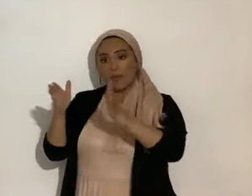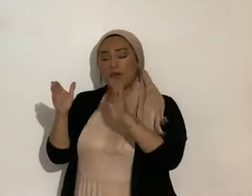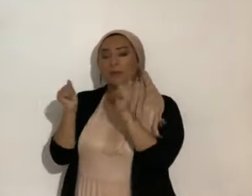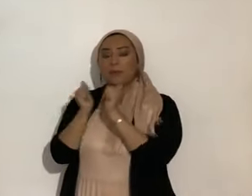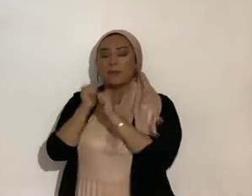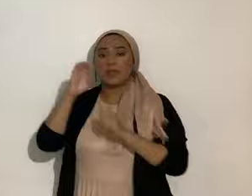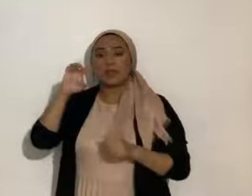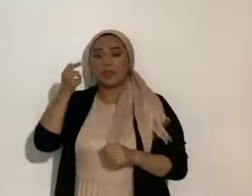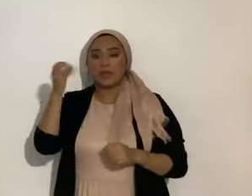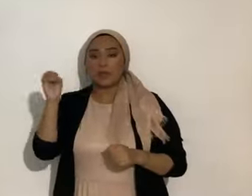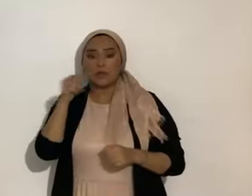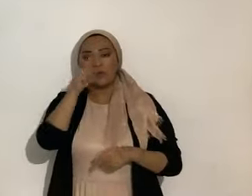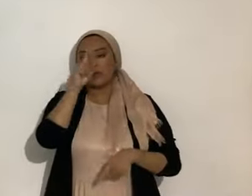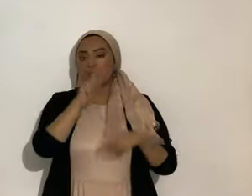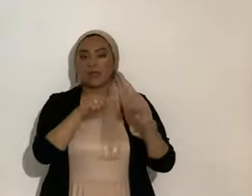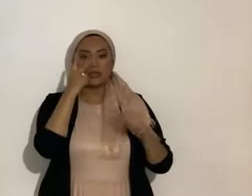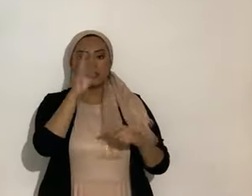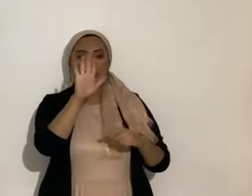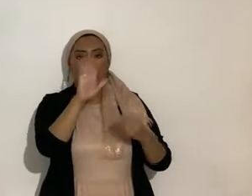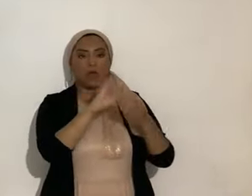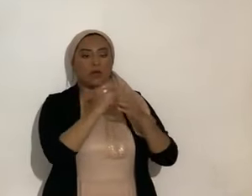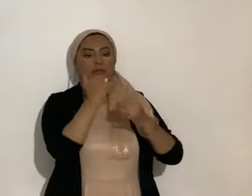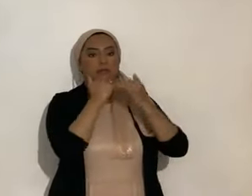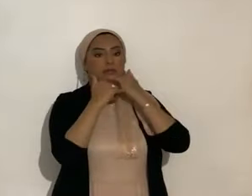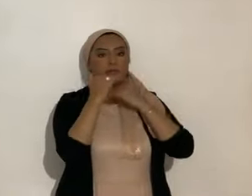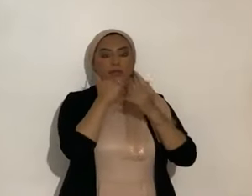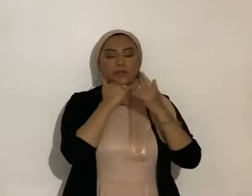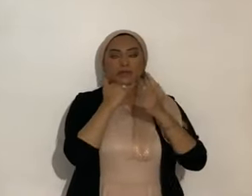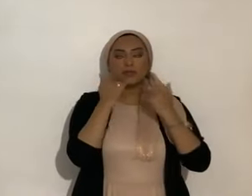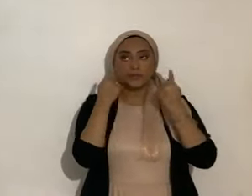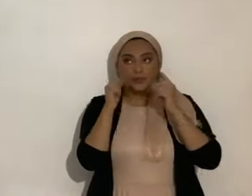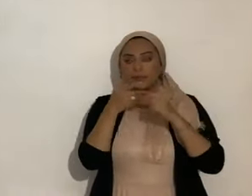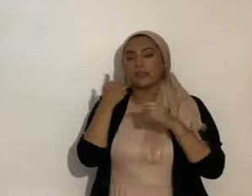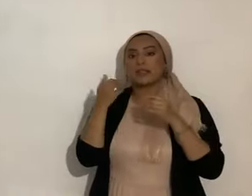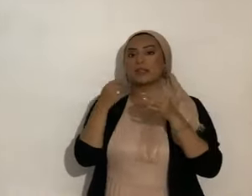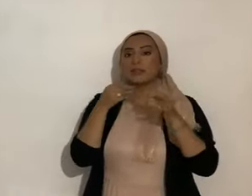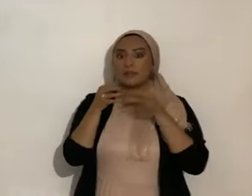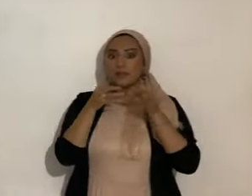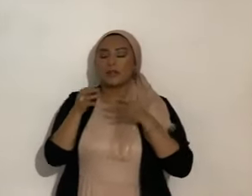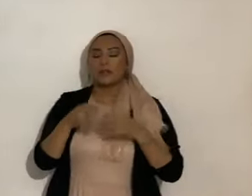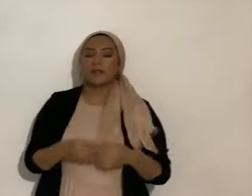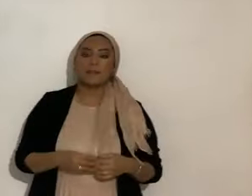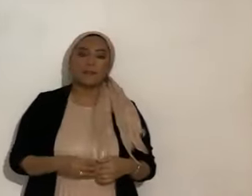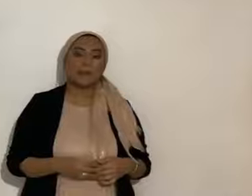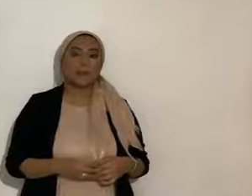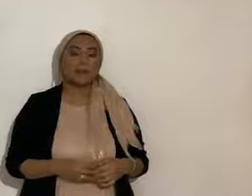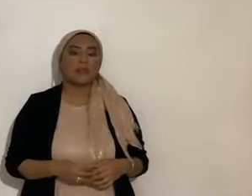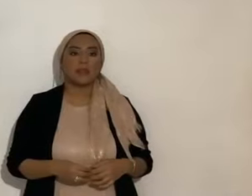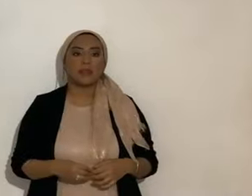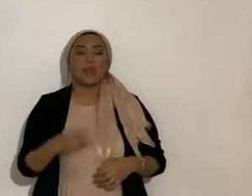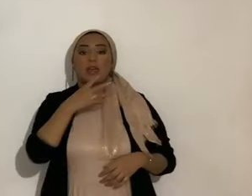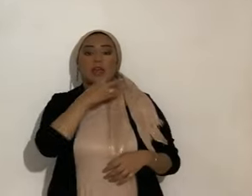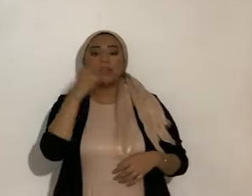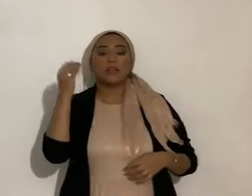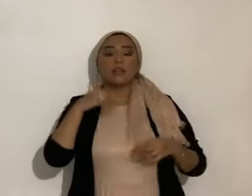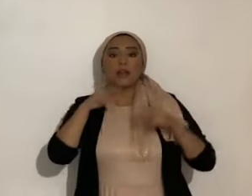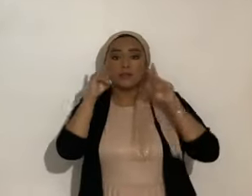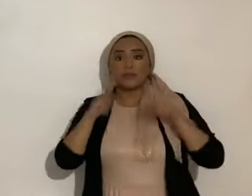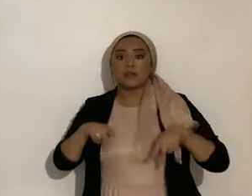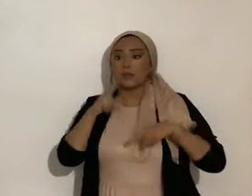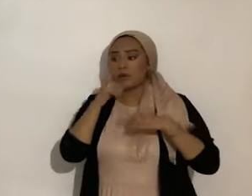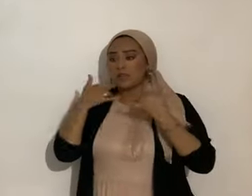ego, no vas a poder ver tus errores, para que quede yo mejor explicado, ¿sí? Y entonces, una persona que